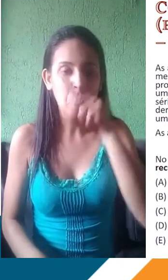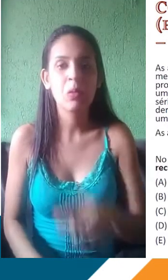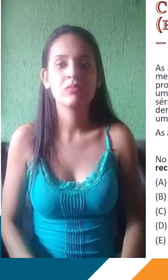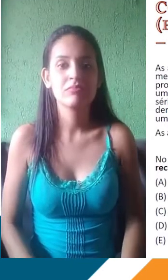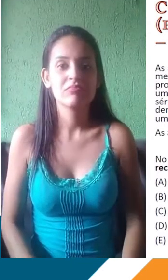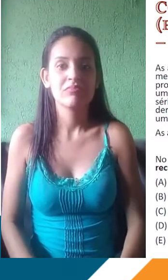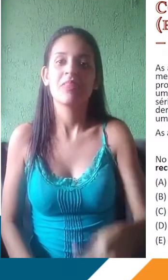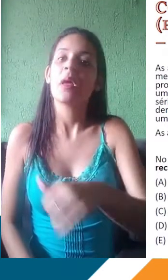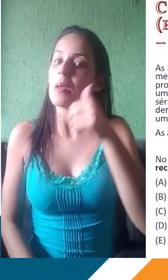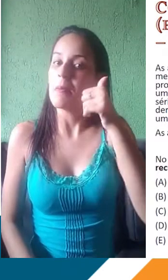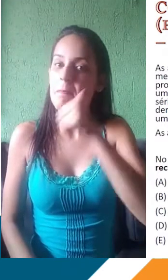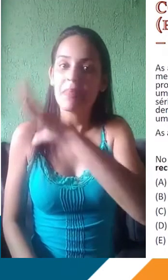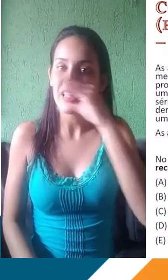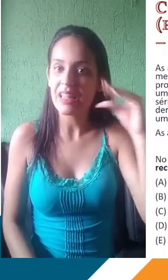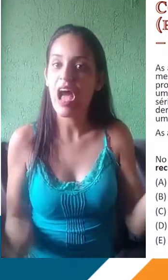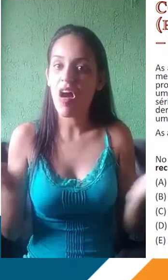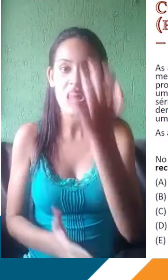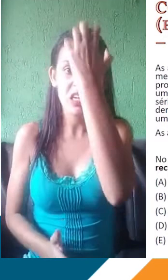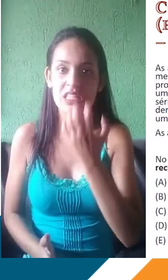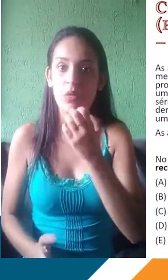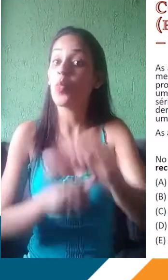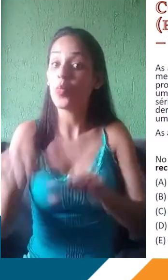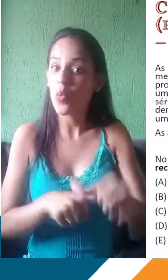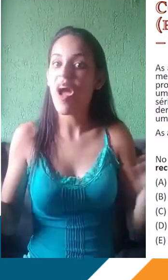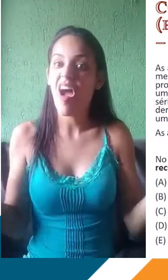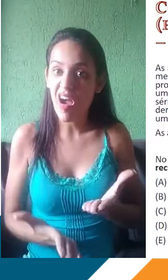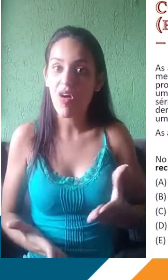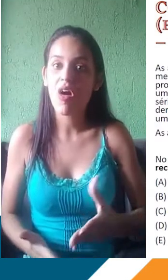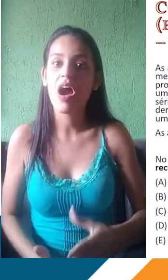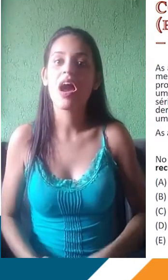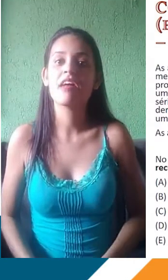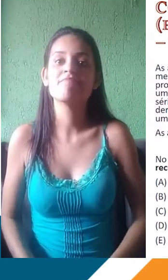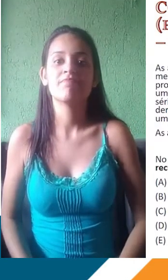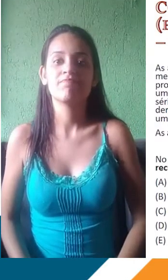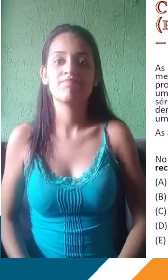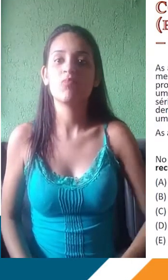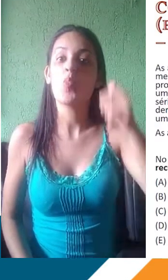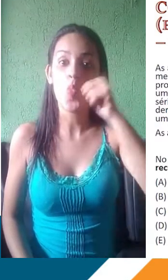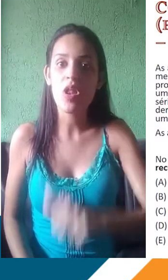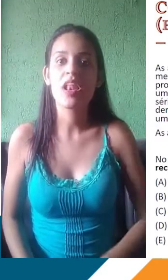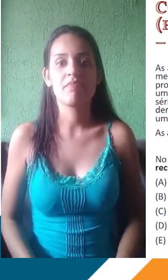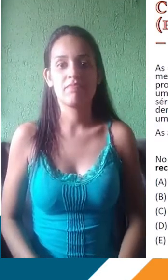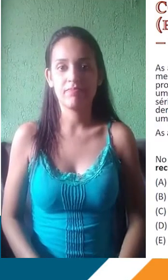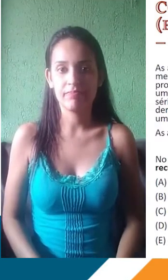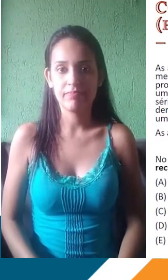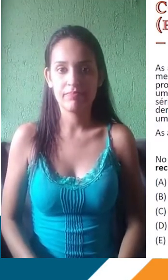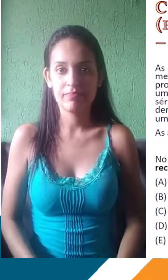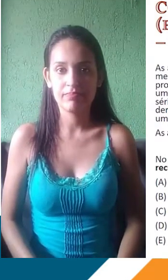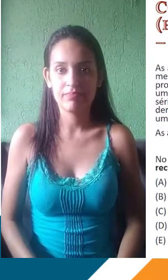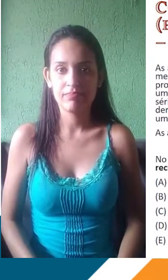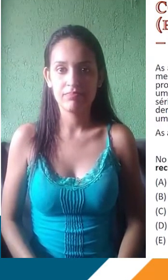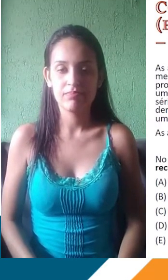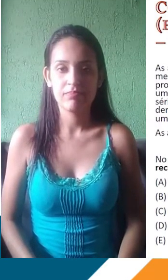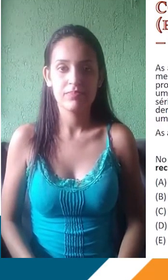As alegres meninas, agora sérias, tornaram-se adultas de uma hora para outra. essas mulheres. Vamos ao enunciado da questão.